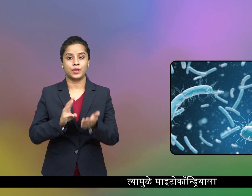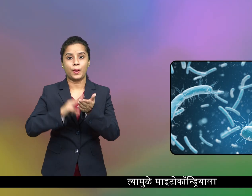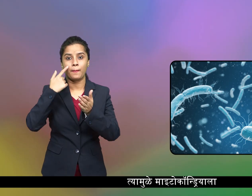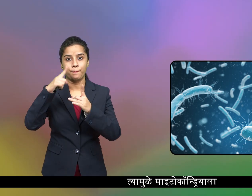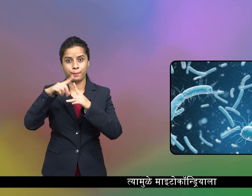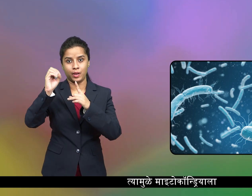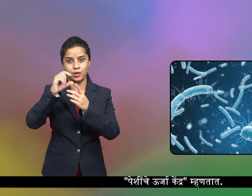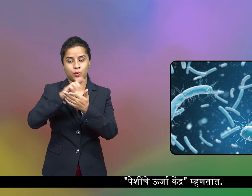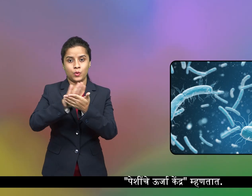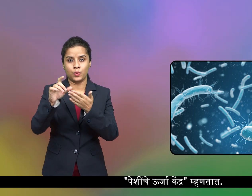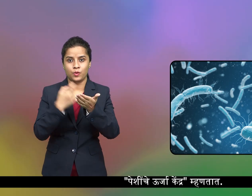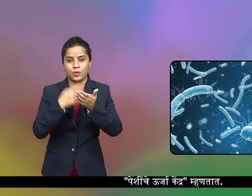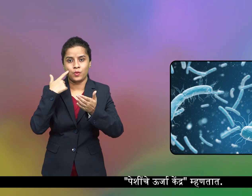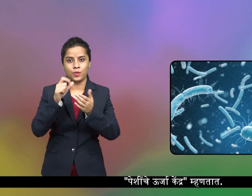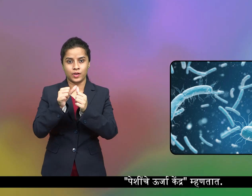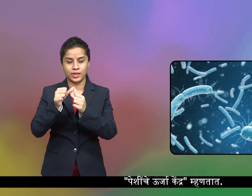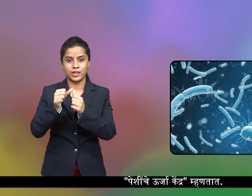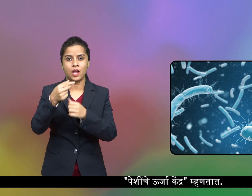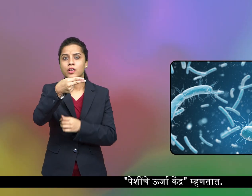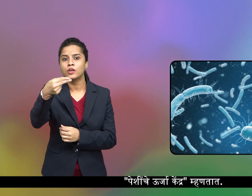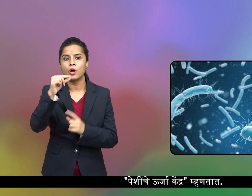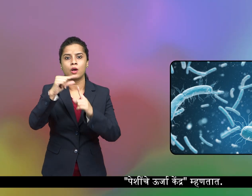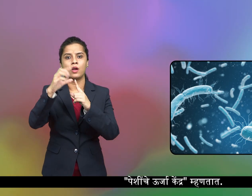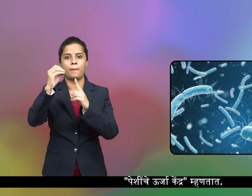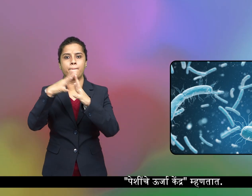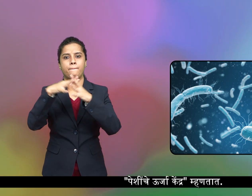मायटोकॉन्ड्रियाला पेशींचे ऊर्जा केंद्र म्हणतात.